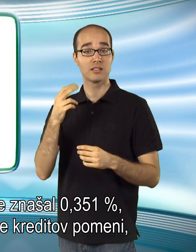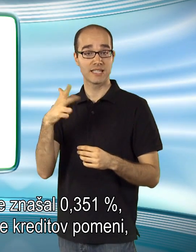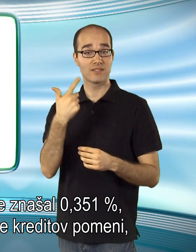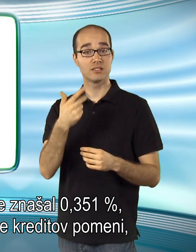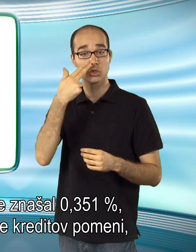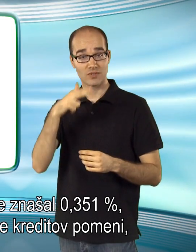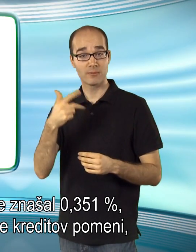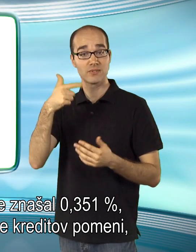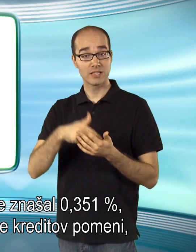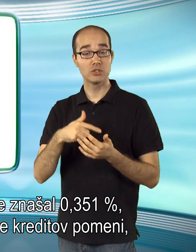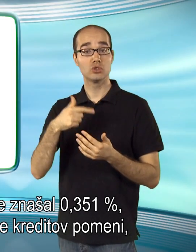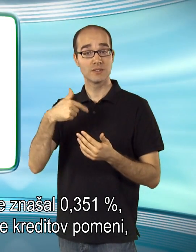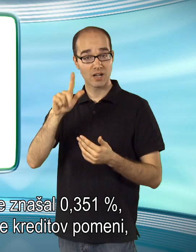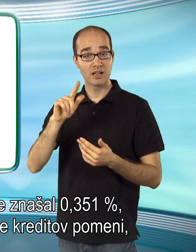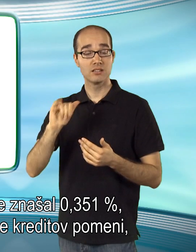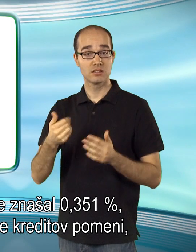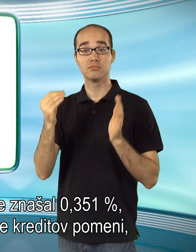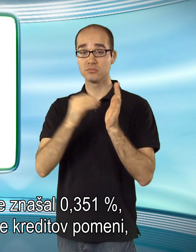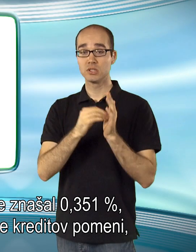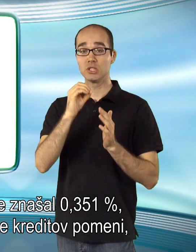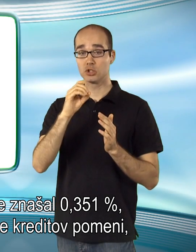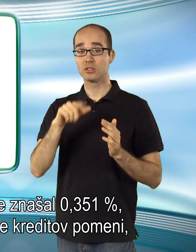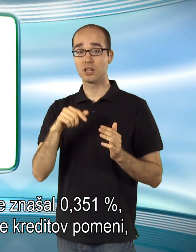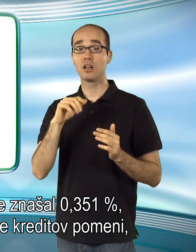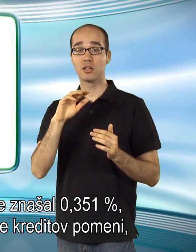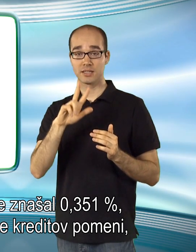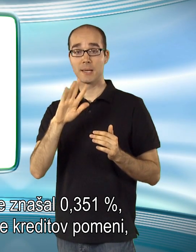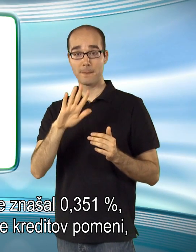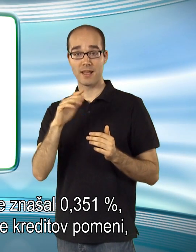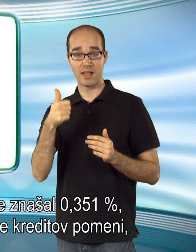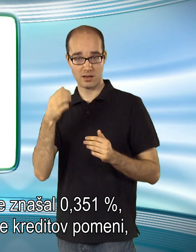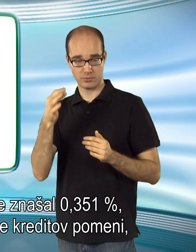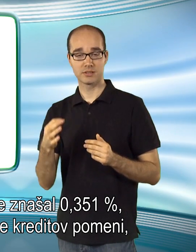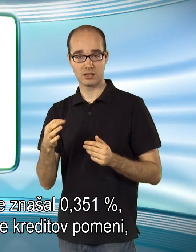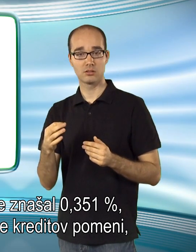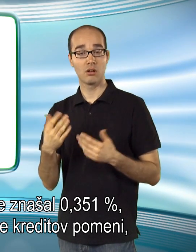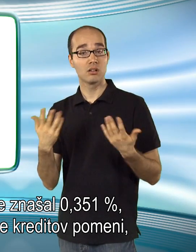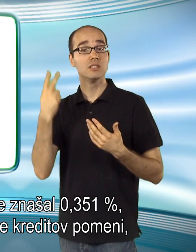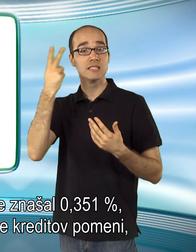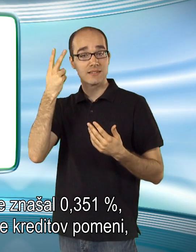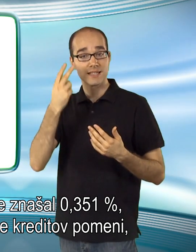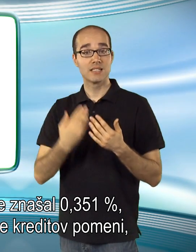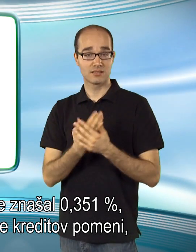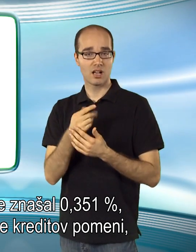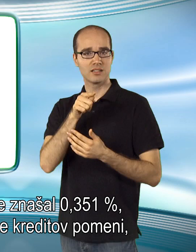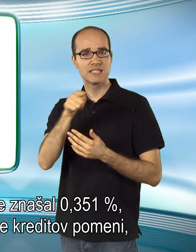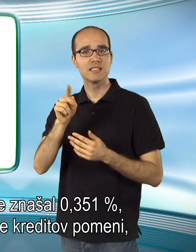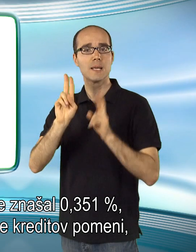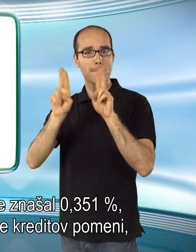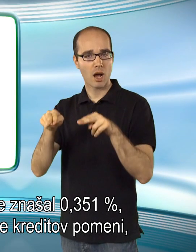23. novembra 2012 je znašal 0,351 odstotka, kar seveda za imetnike kreditov